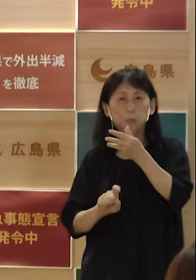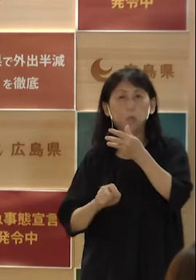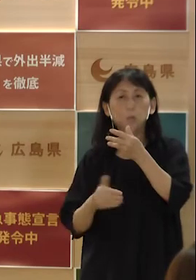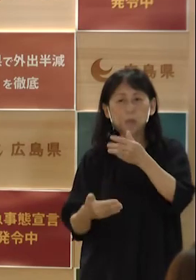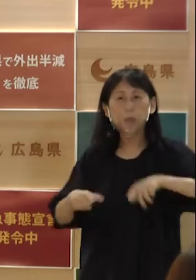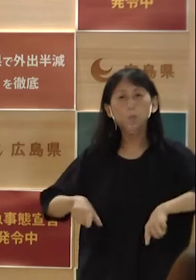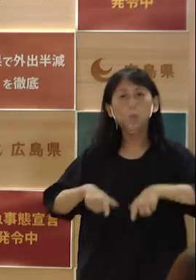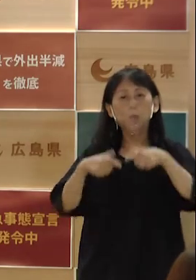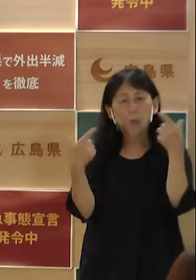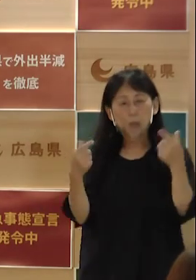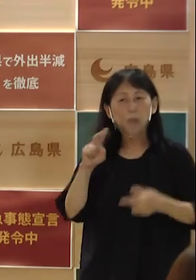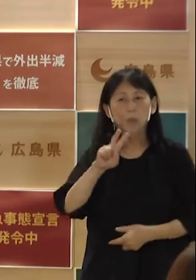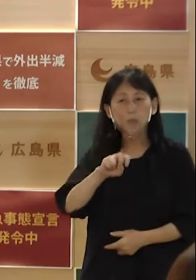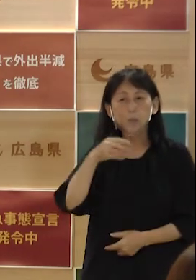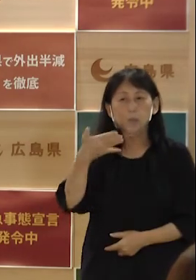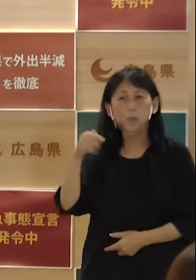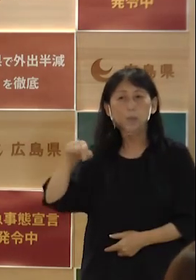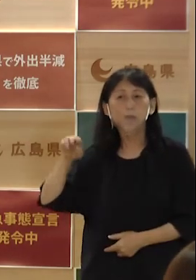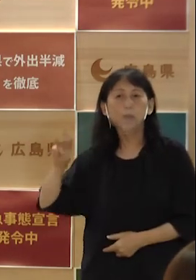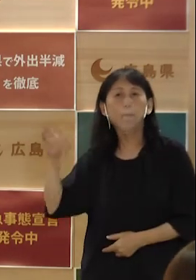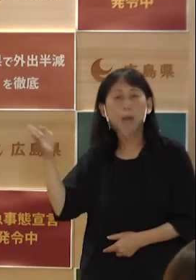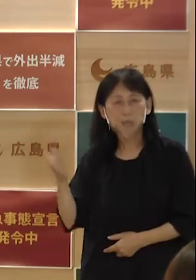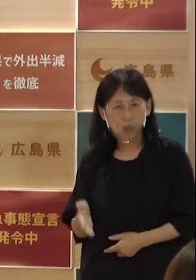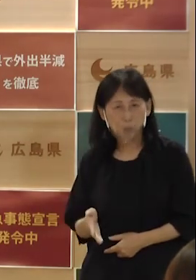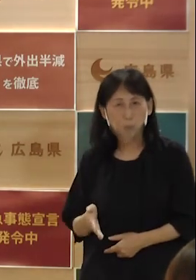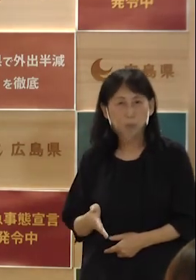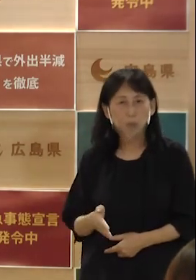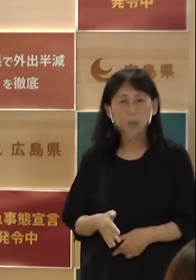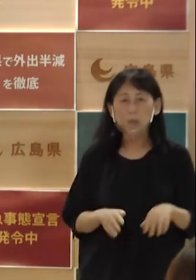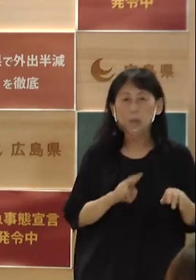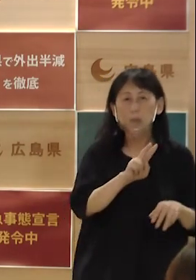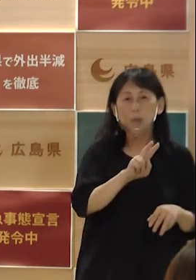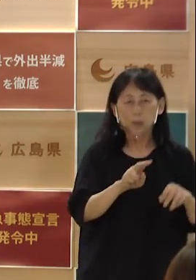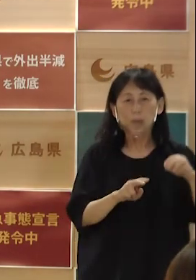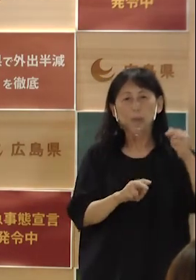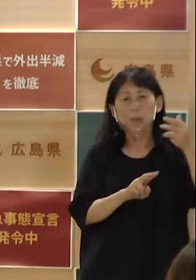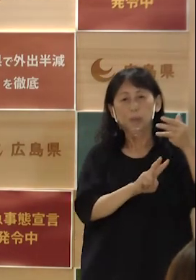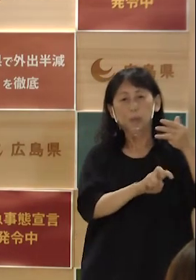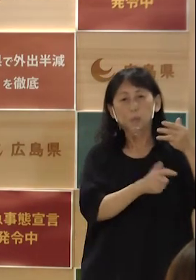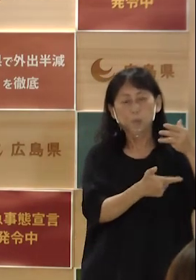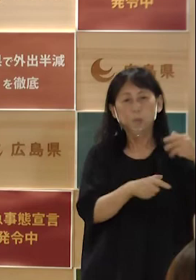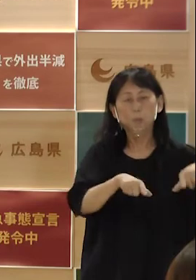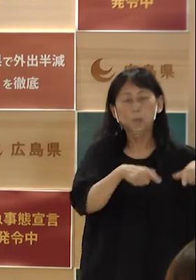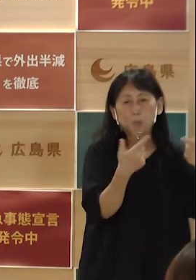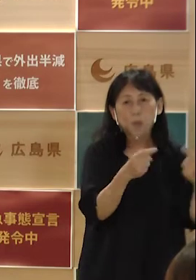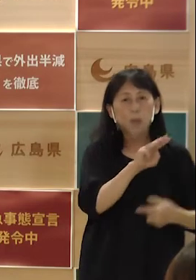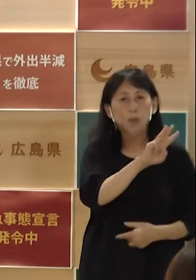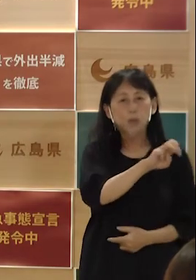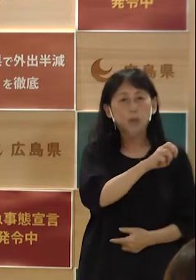8月19日木曜日は 29.3% 減だったのが、26日木曜日は